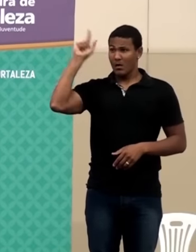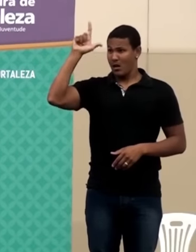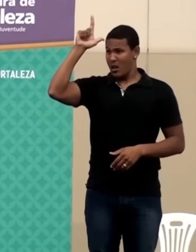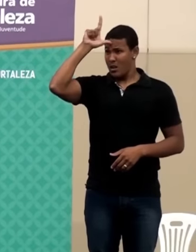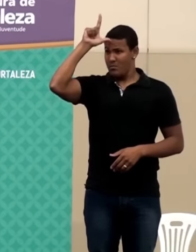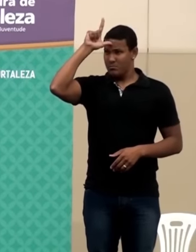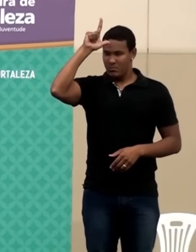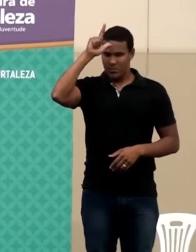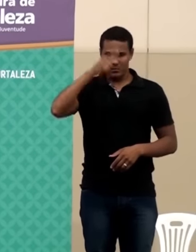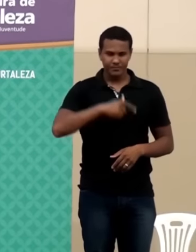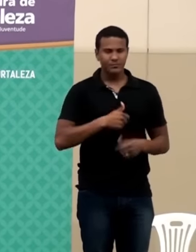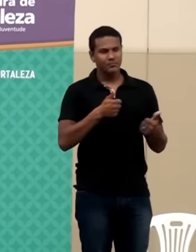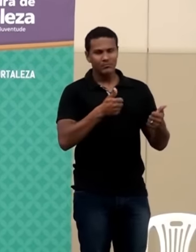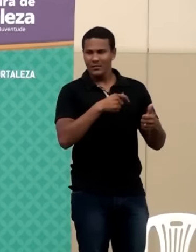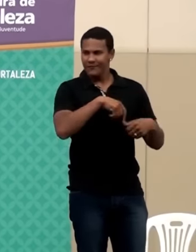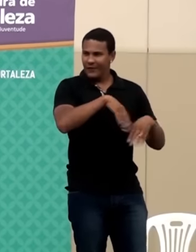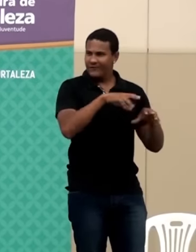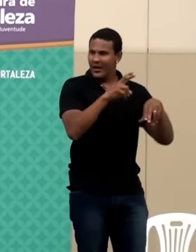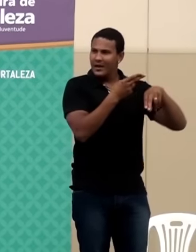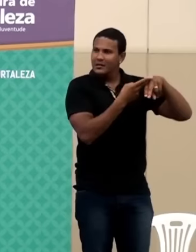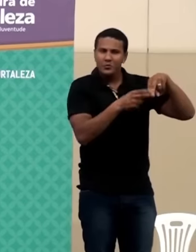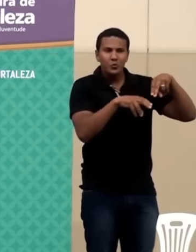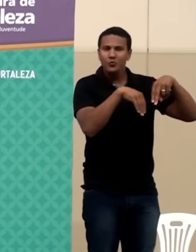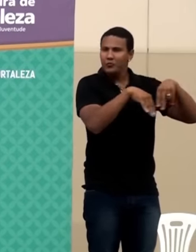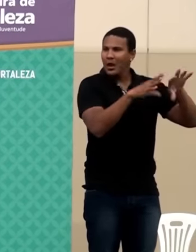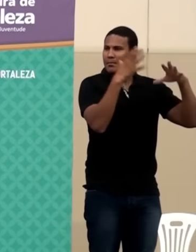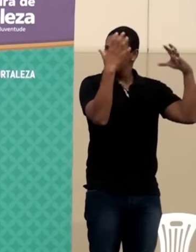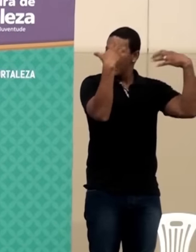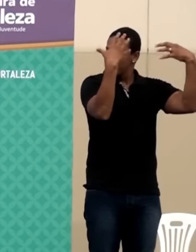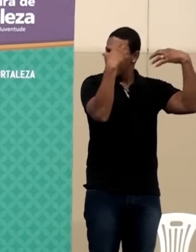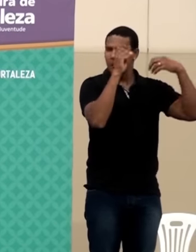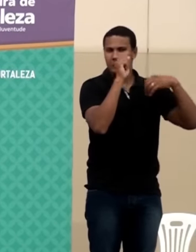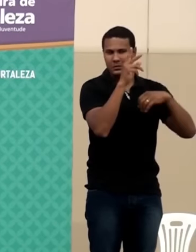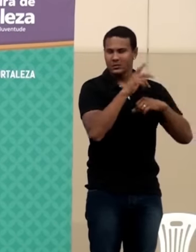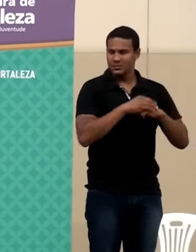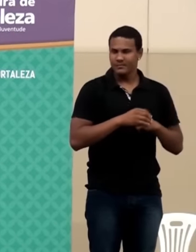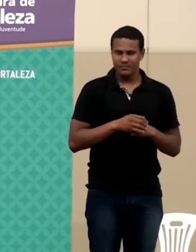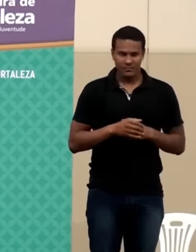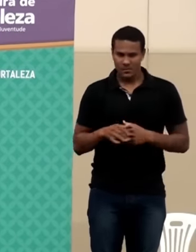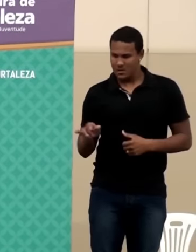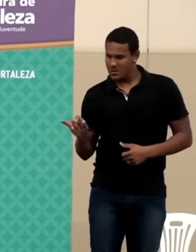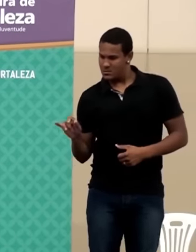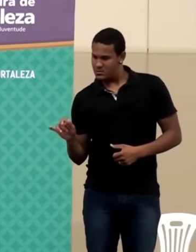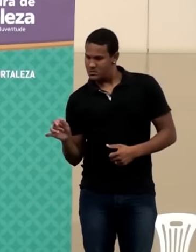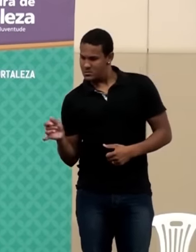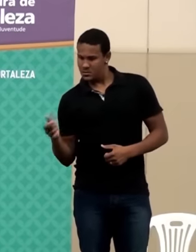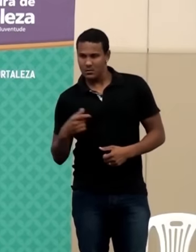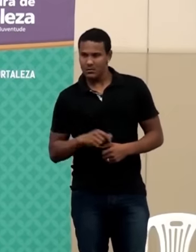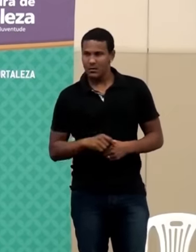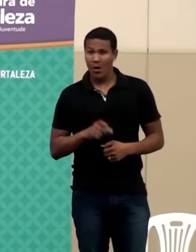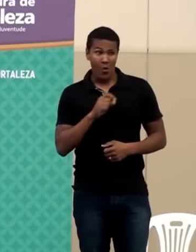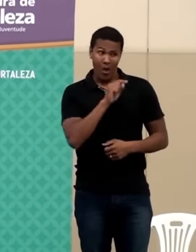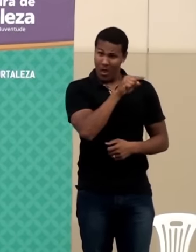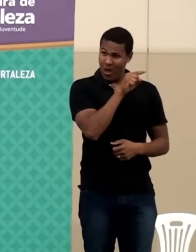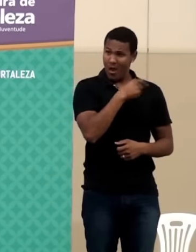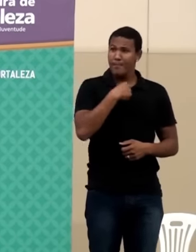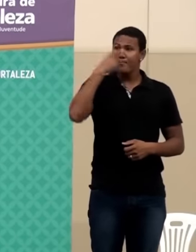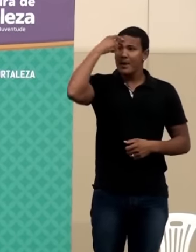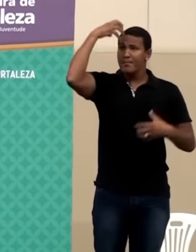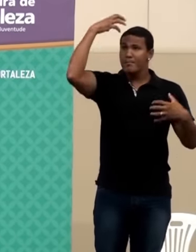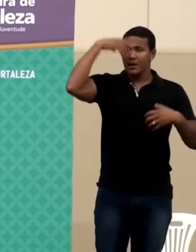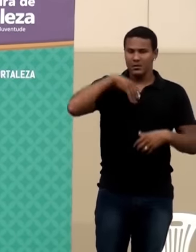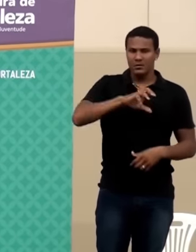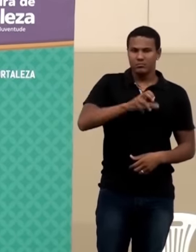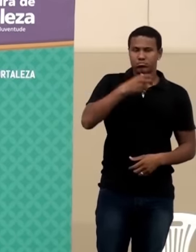que eles abriam a torneira, ao invés de sair água, saía esse gás. E aí, após alguns minutos, todos acabavam morrendo